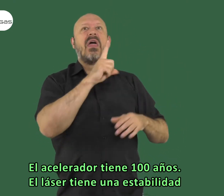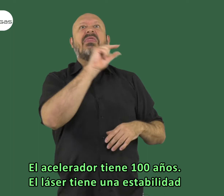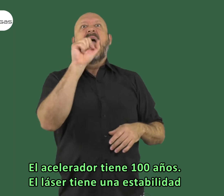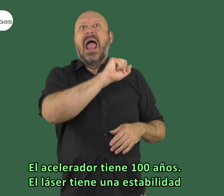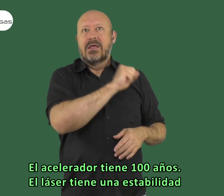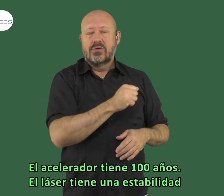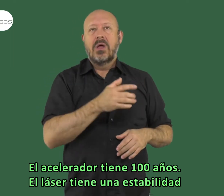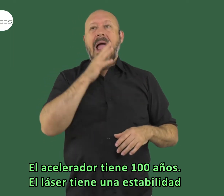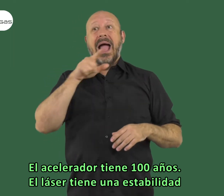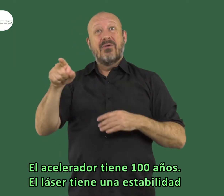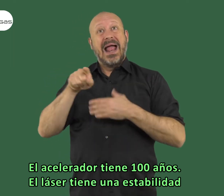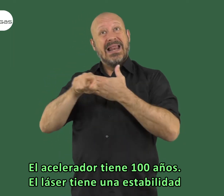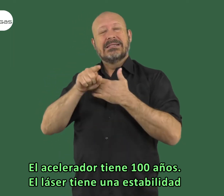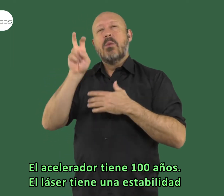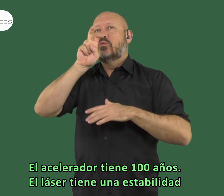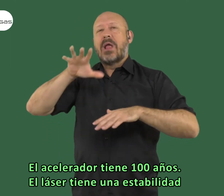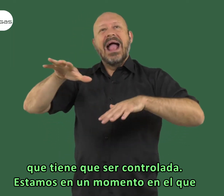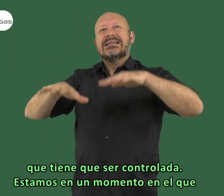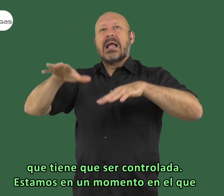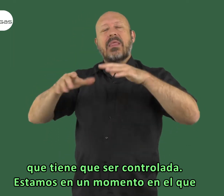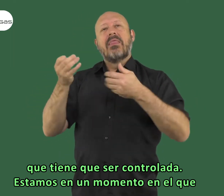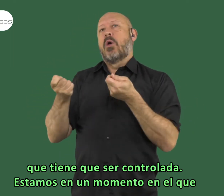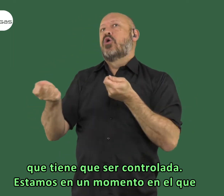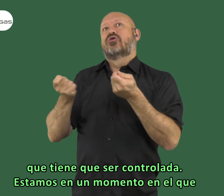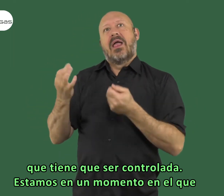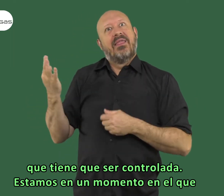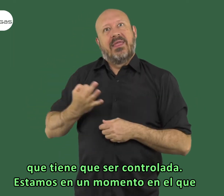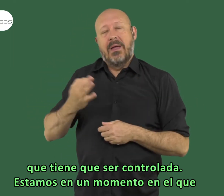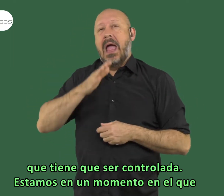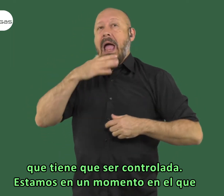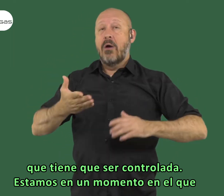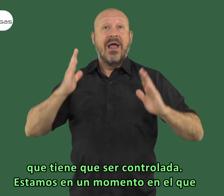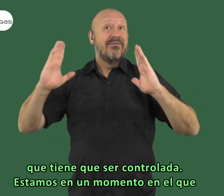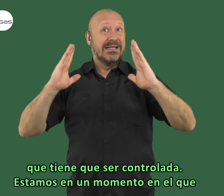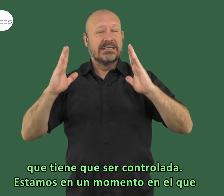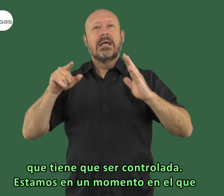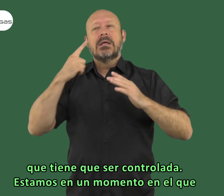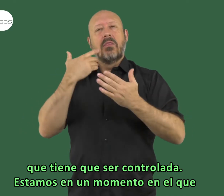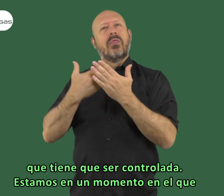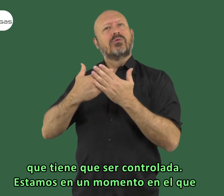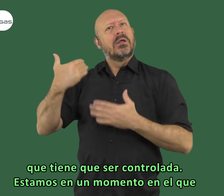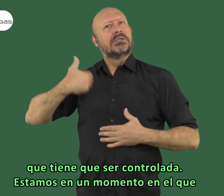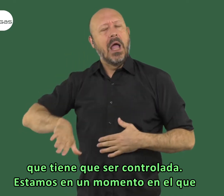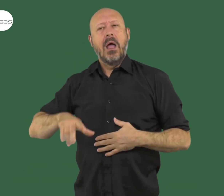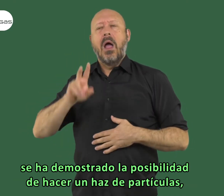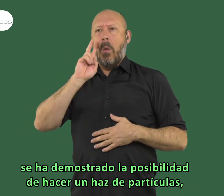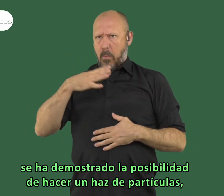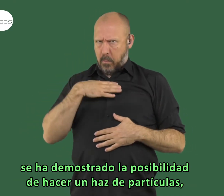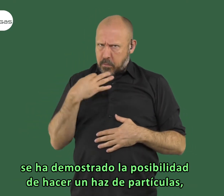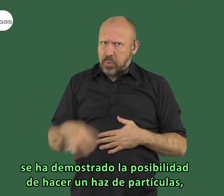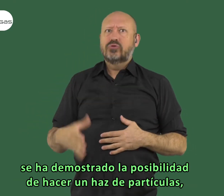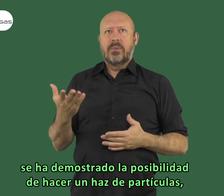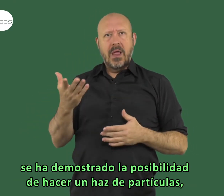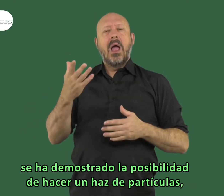100 años y el láser tiene todavía una instabilidad que tiene que ser controlada. Entonces ahora estamos en una fase donde se ha demostrado